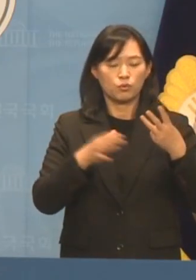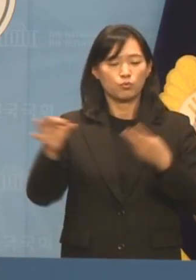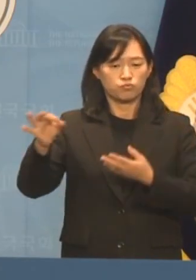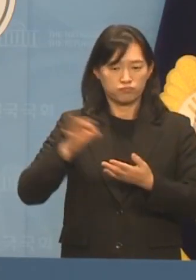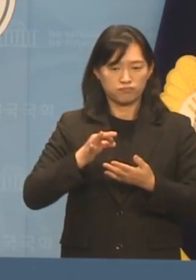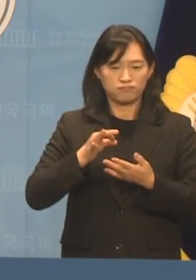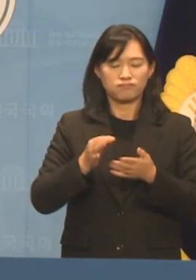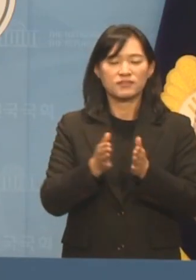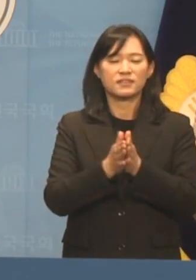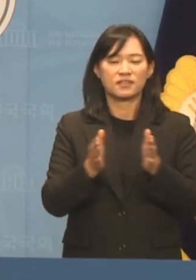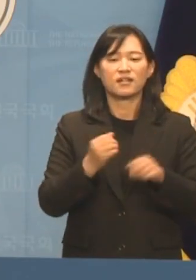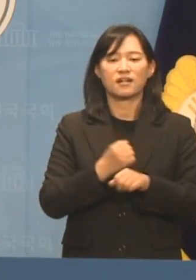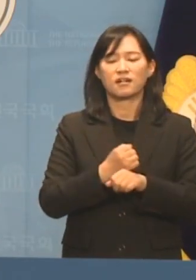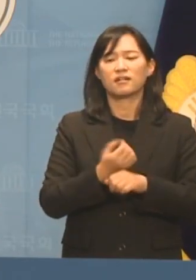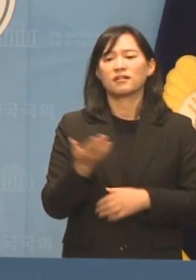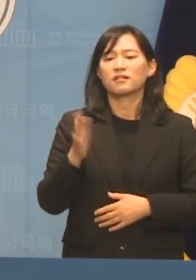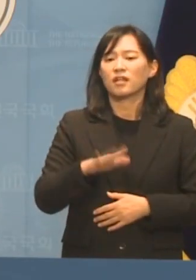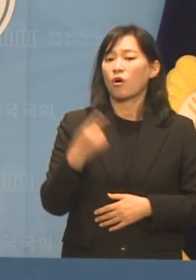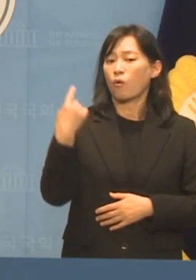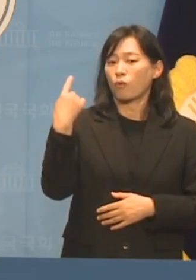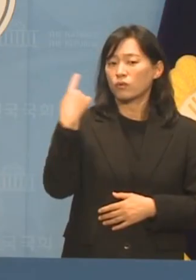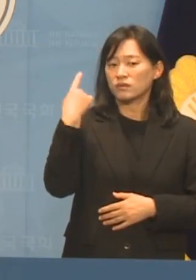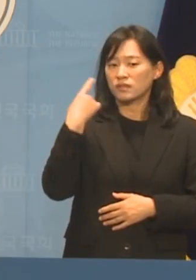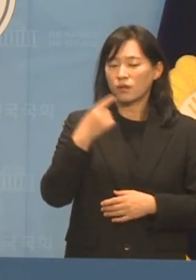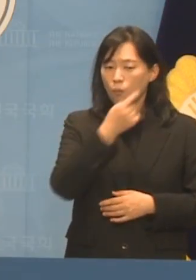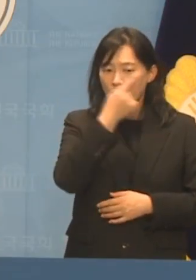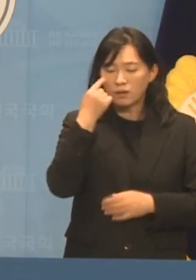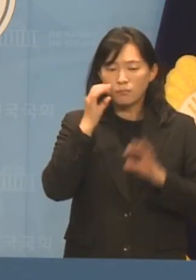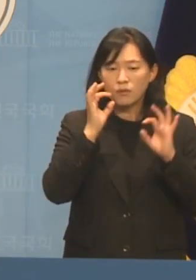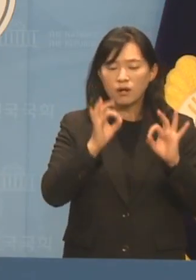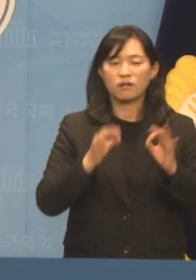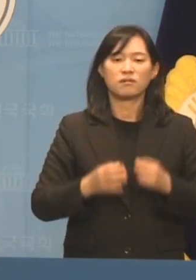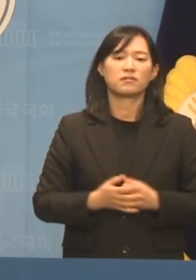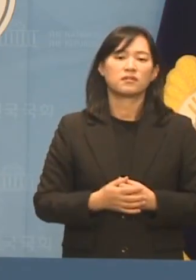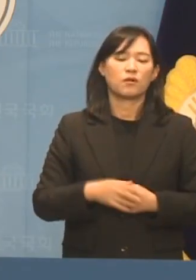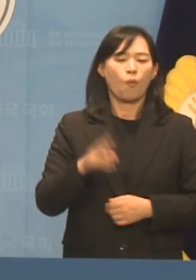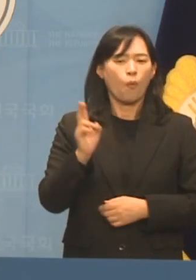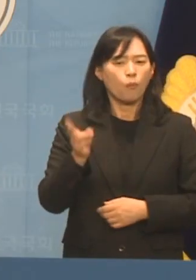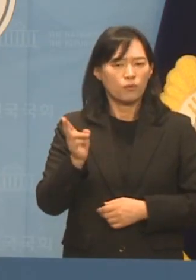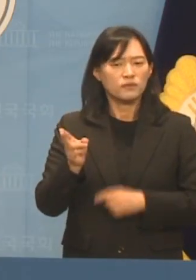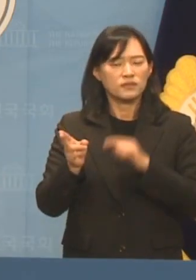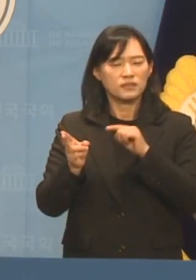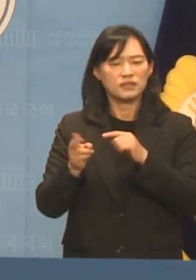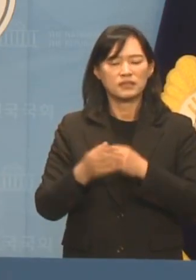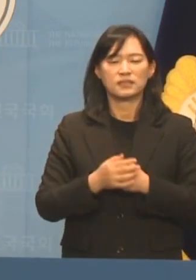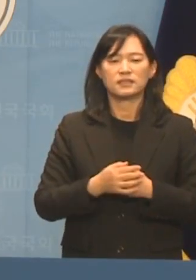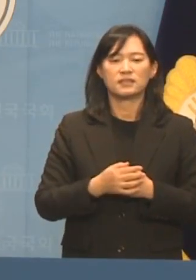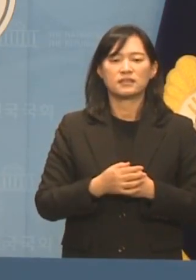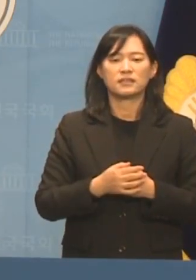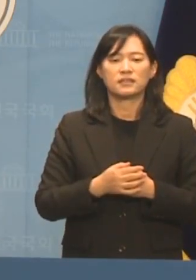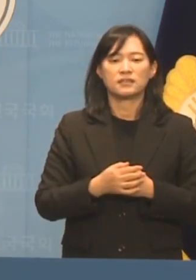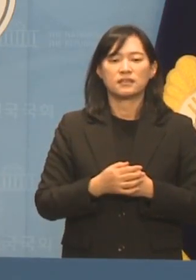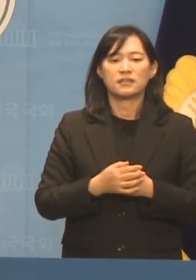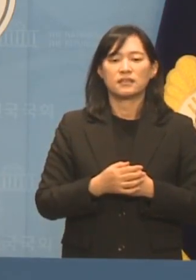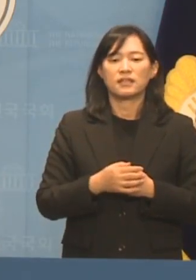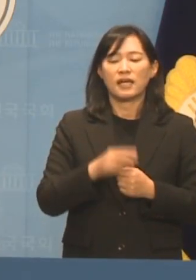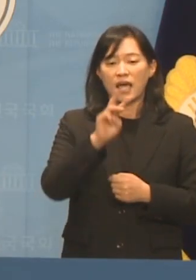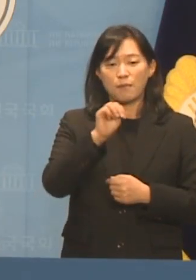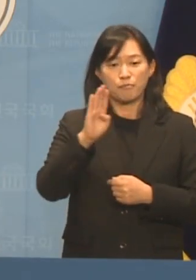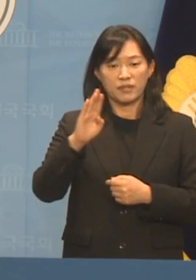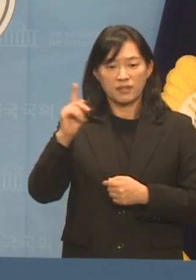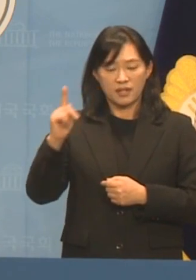했습니다. 그러나 어제 정무위에서 확인된 것처럼 홈플러스의 대주주인 사모펀드